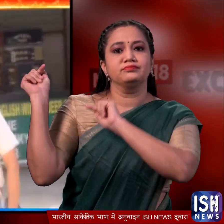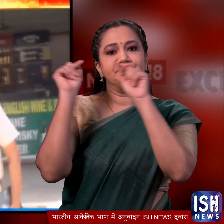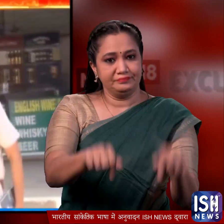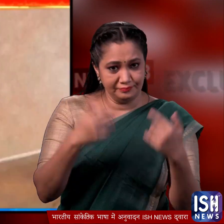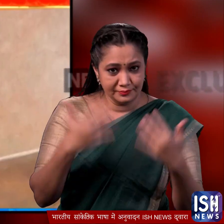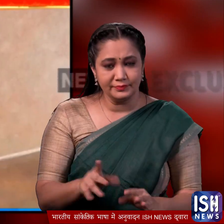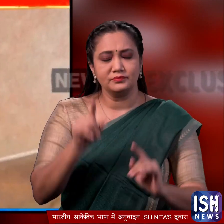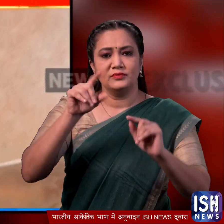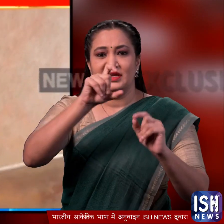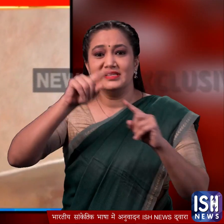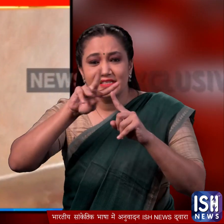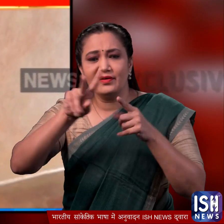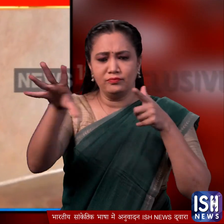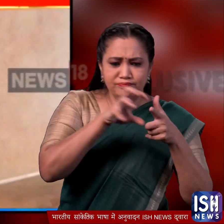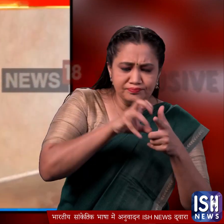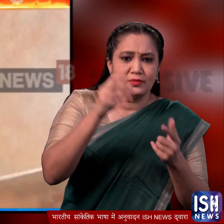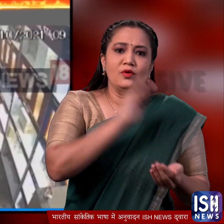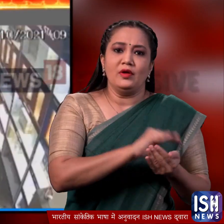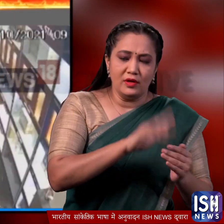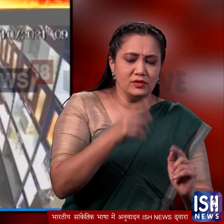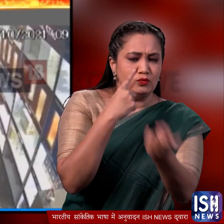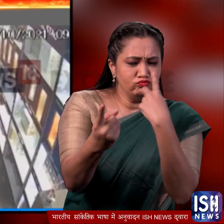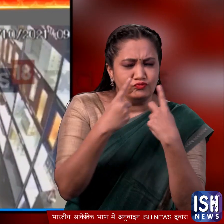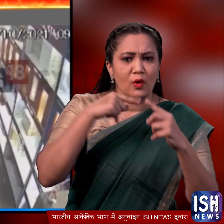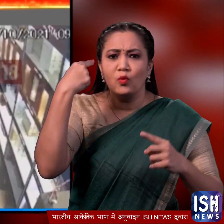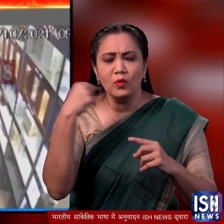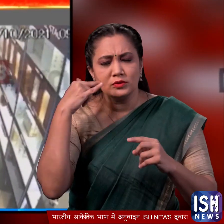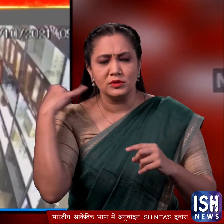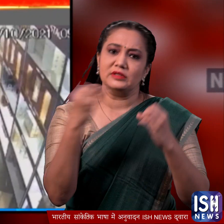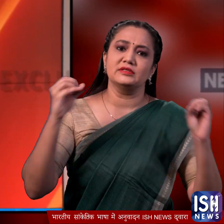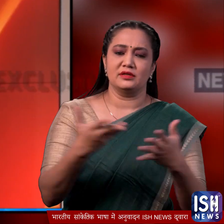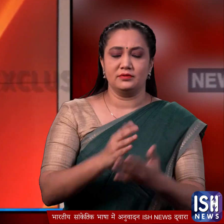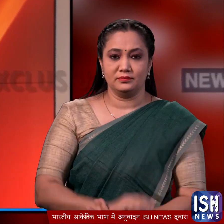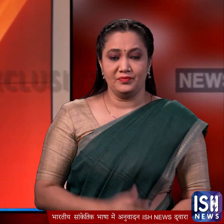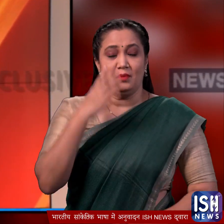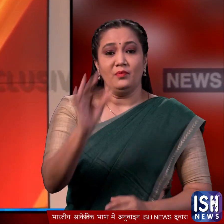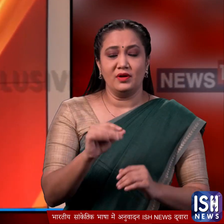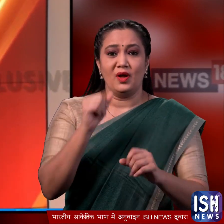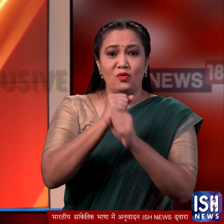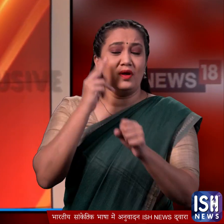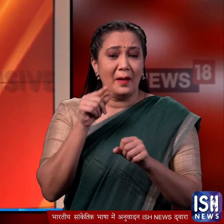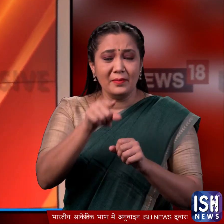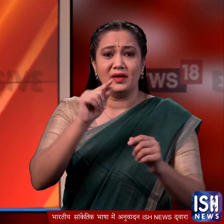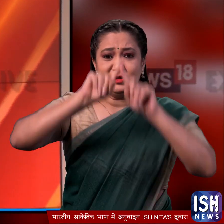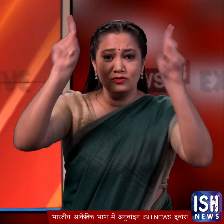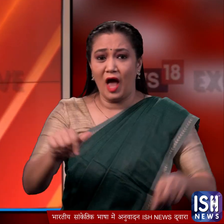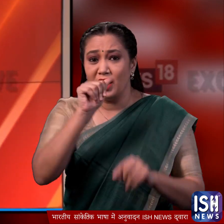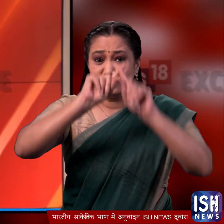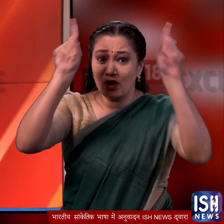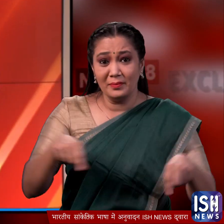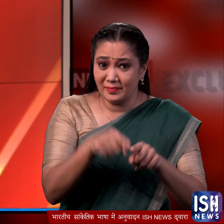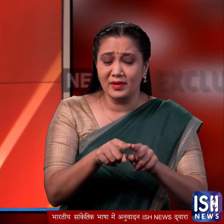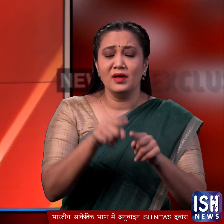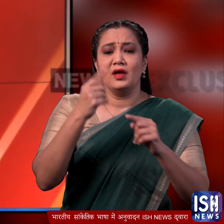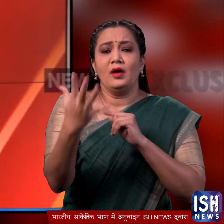मौके पर पहुंचे और सीसीटीवी कैमरे को कब्जे में लेकर इन बदमाशों की तलाश शुरू कर दी। सौभाग्य की एक बात है कि गुरुग्राम में शराब की जिस दुकान पर लूट